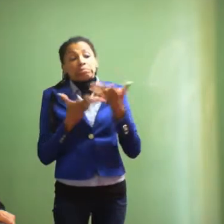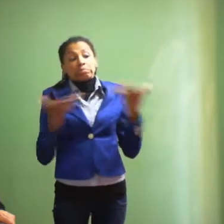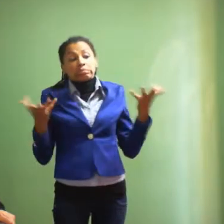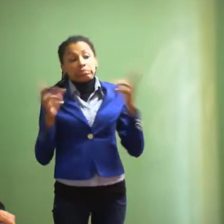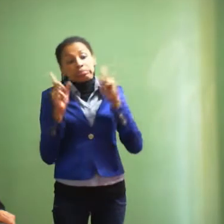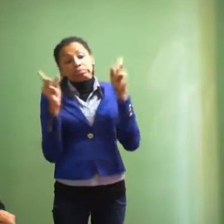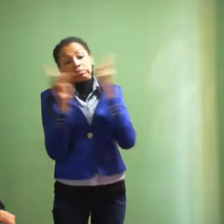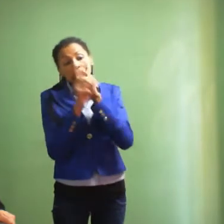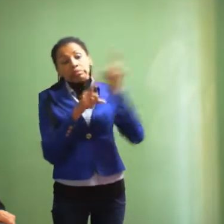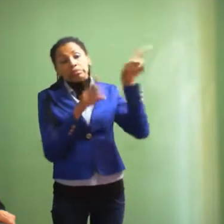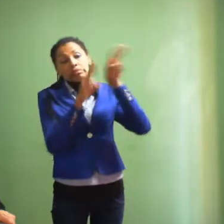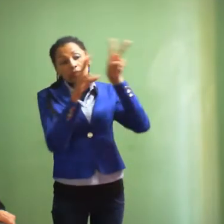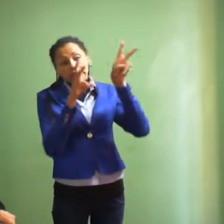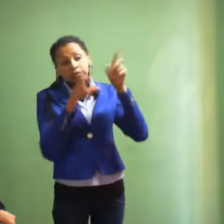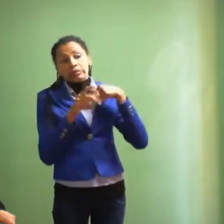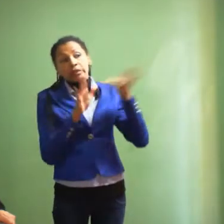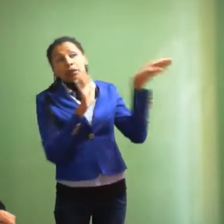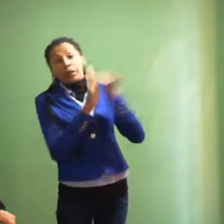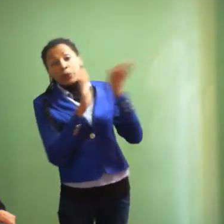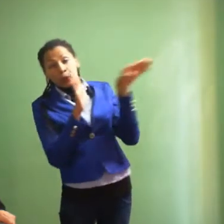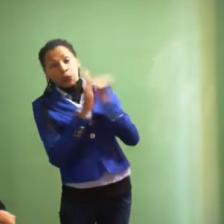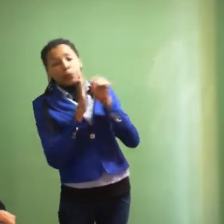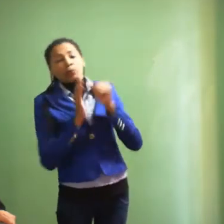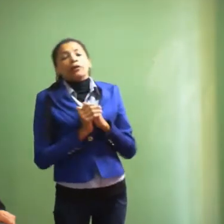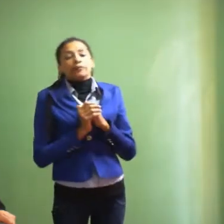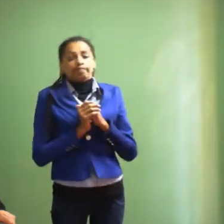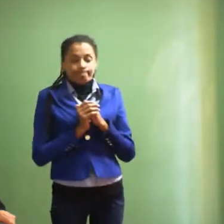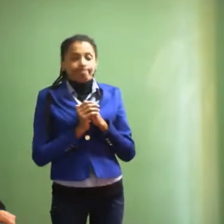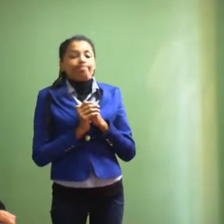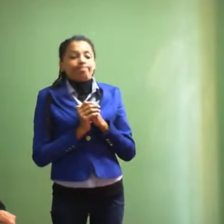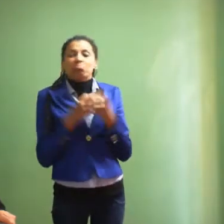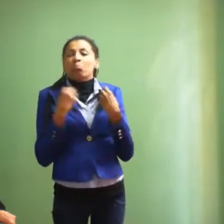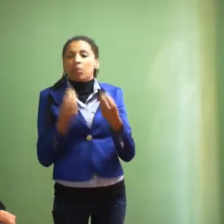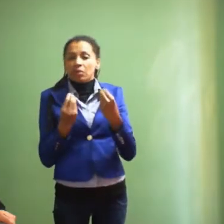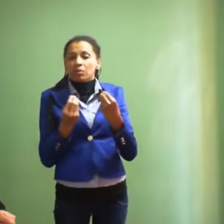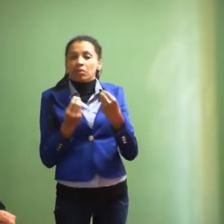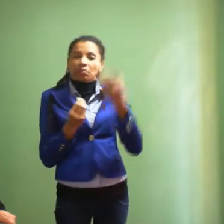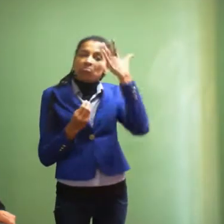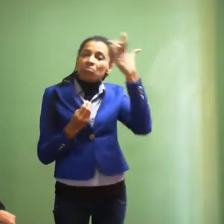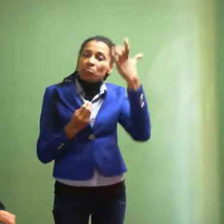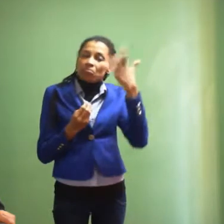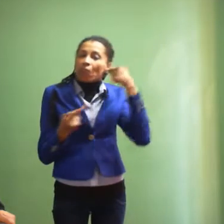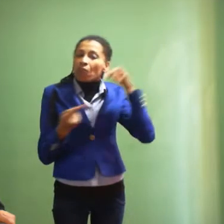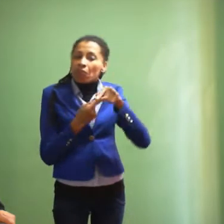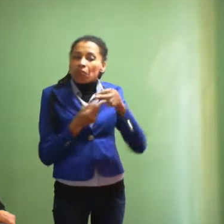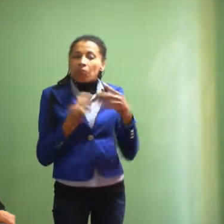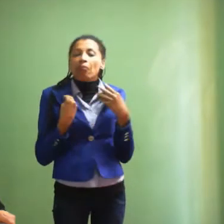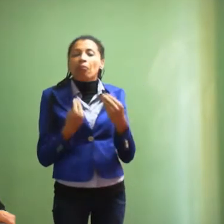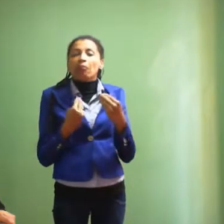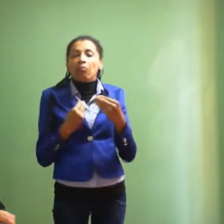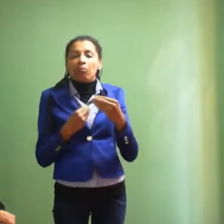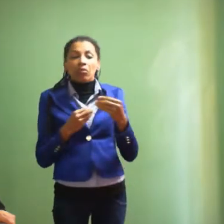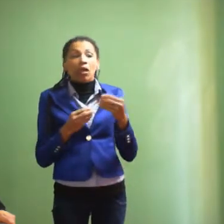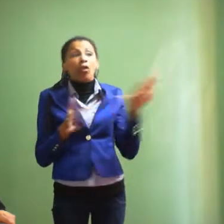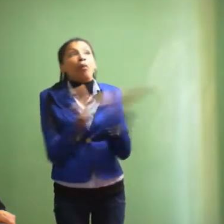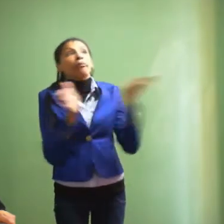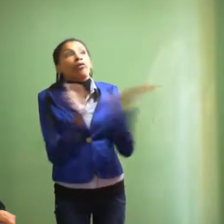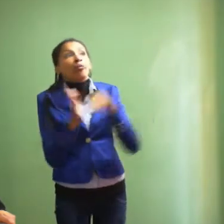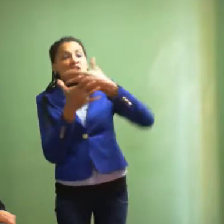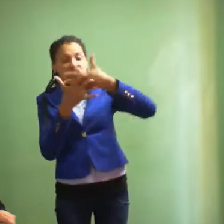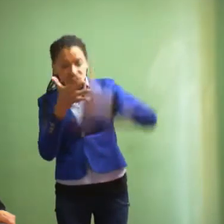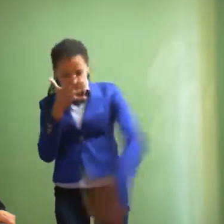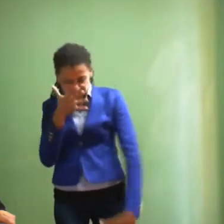mucho que les dejo a su reflexión sobre el tema de esa copia significativa, del uso de las planas, de